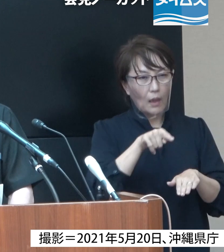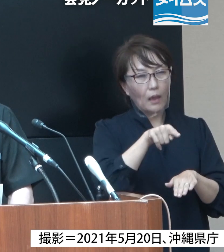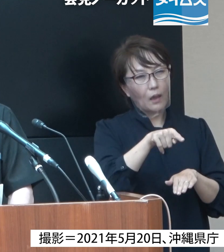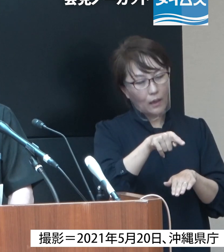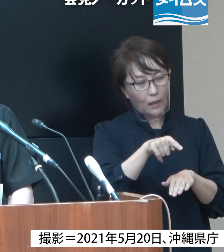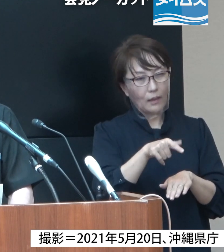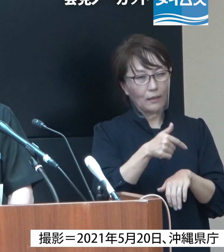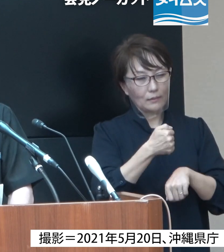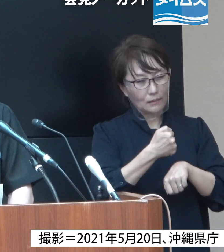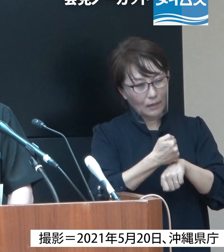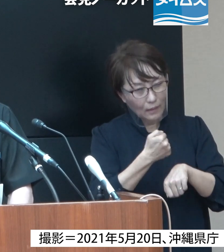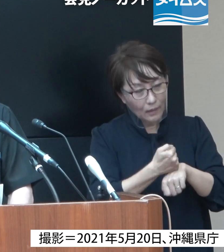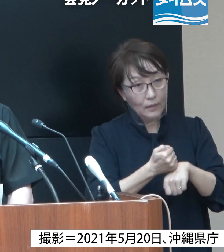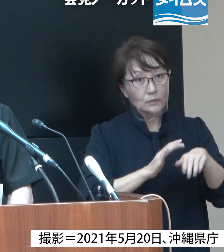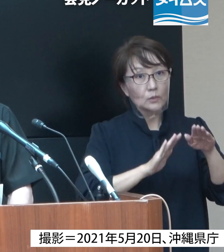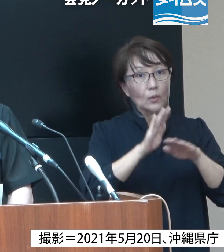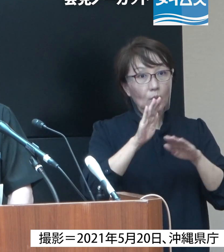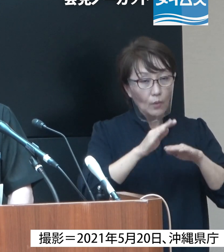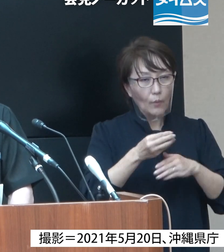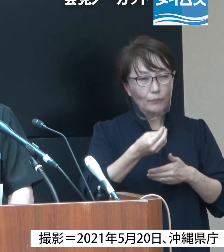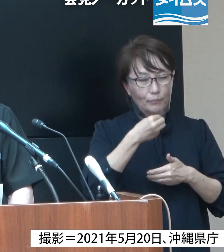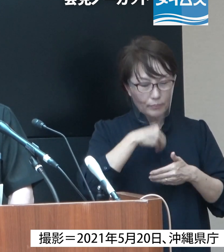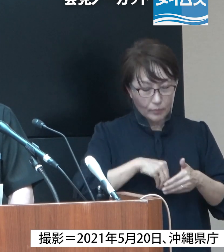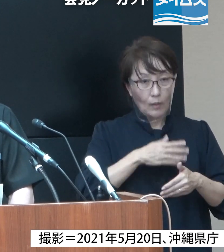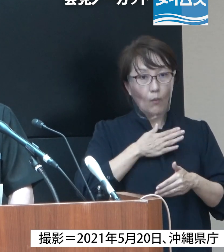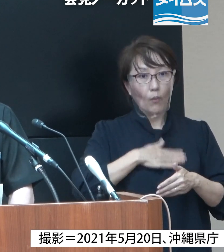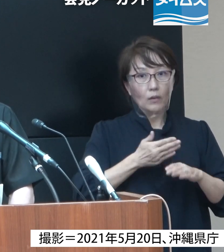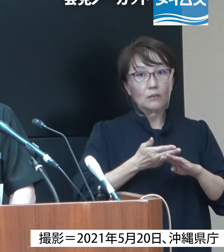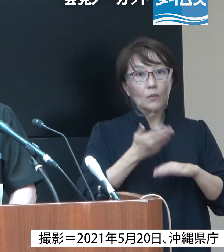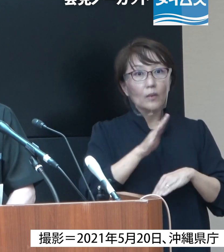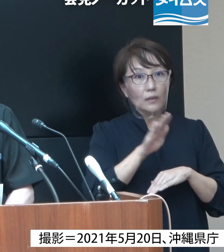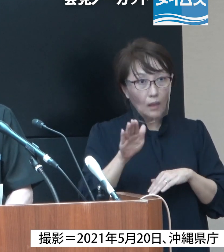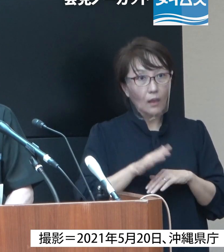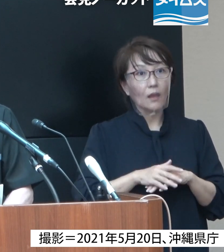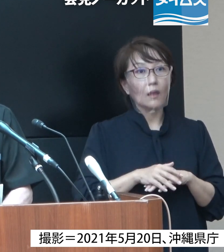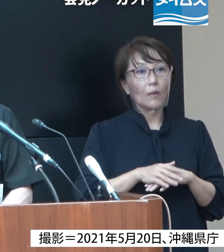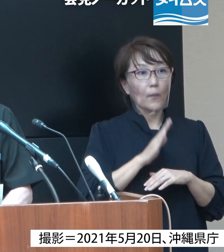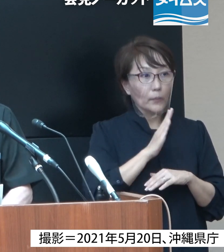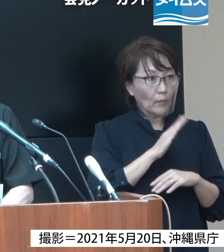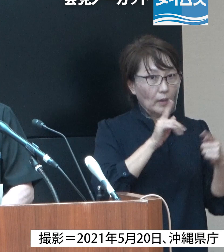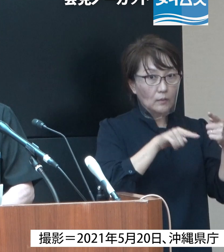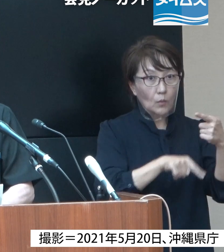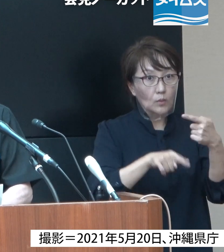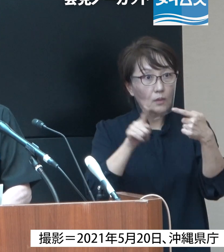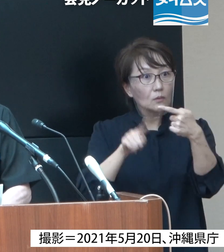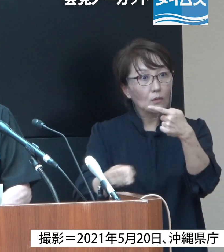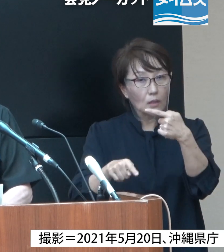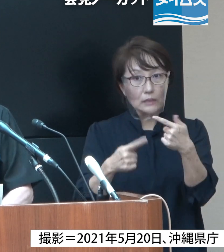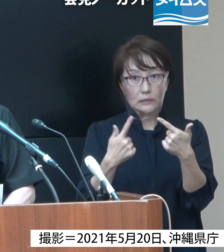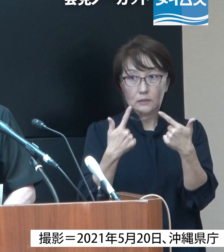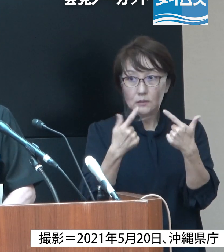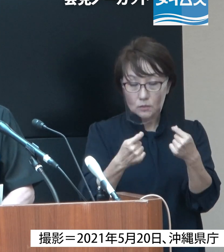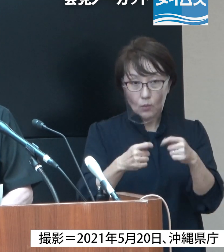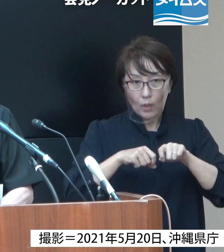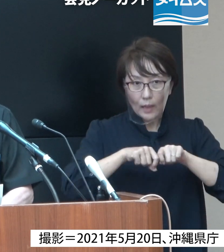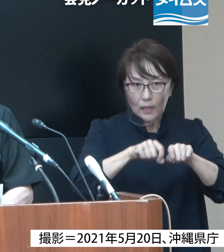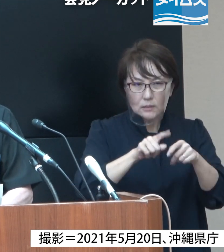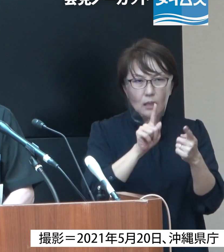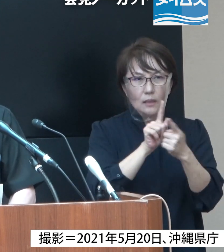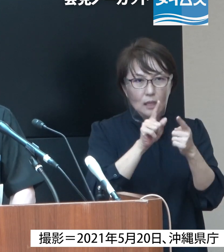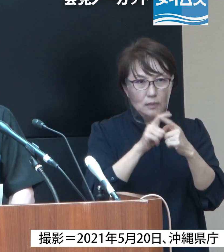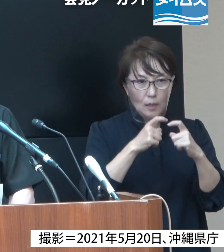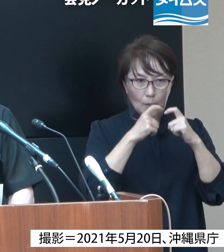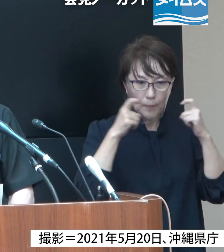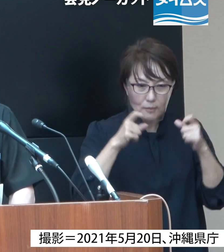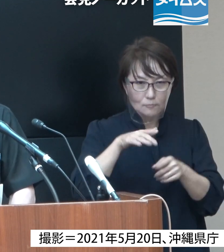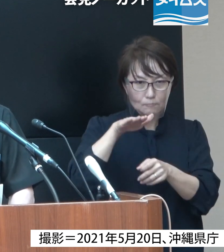う状況であるという認識をお持ちいただいて、本来ならお一人お一人がきちんと感染対策を取れば、この